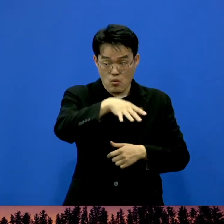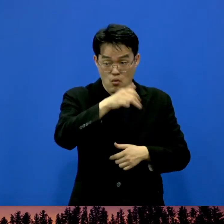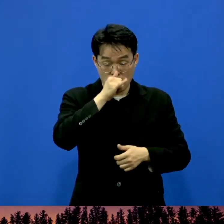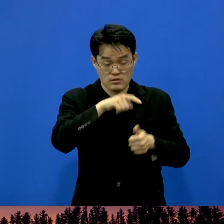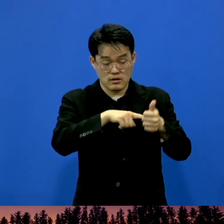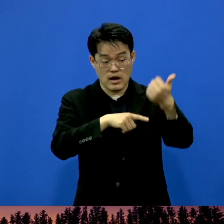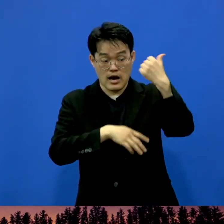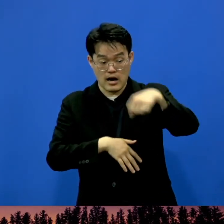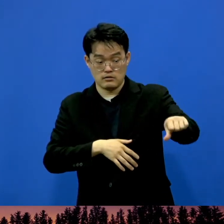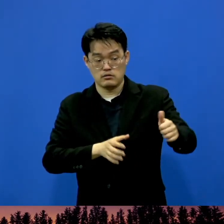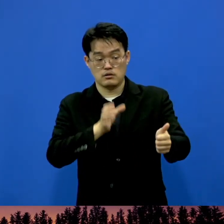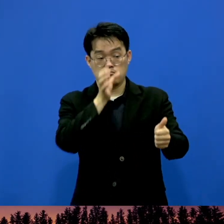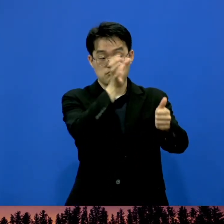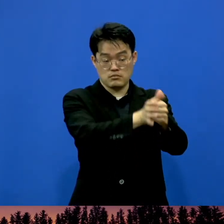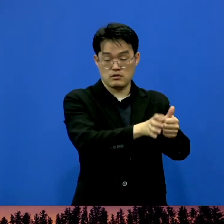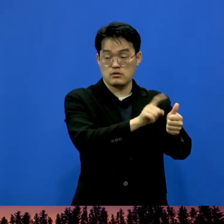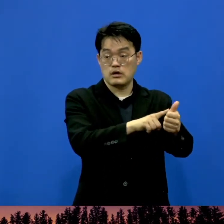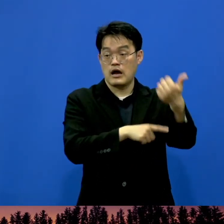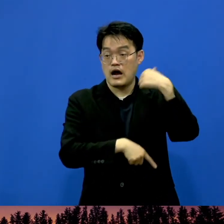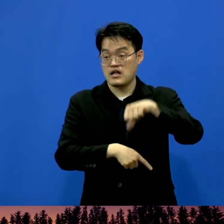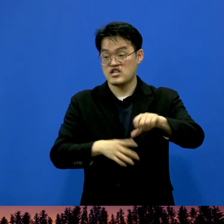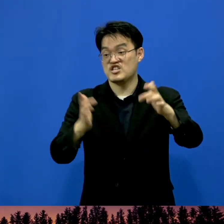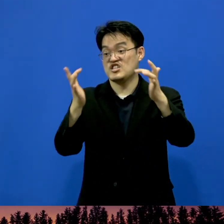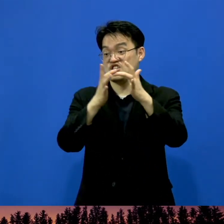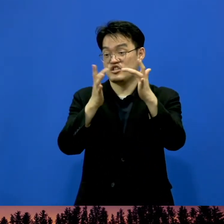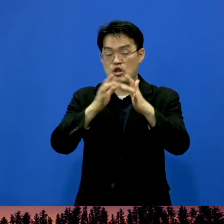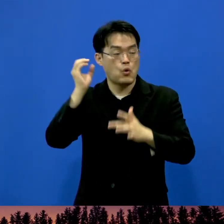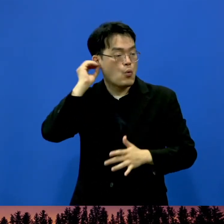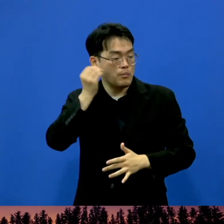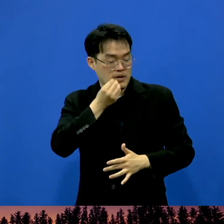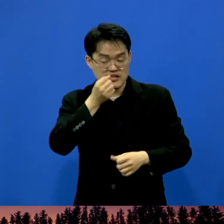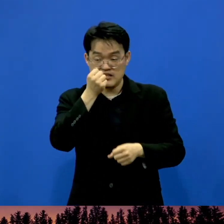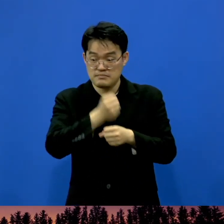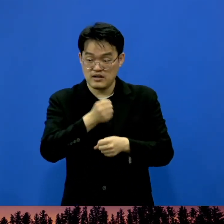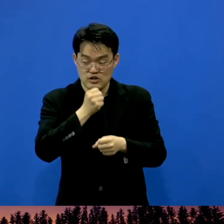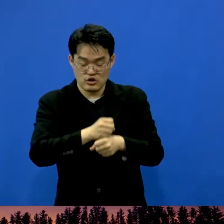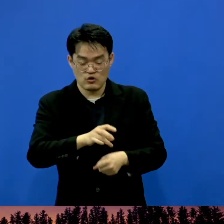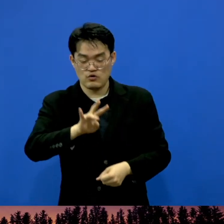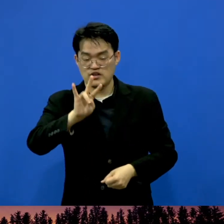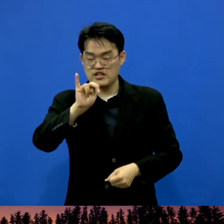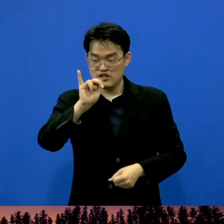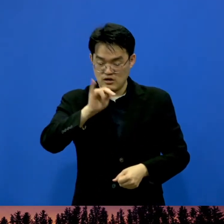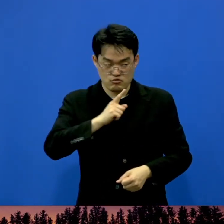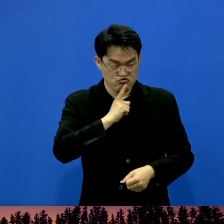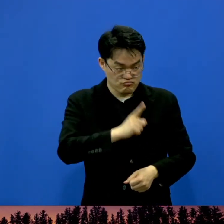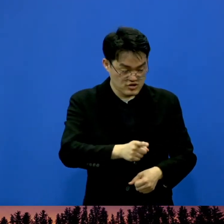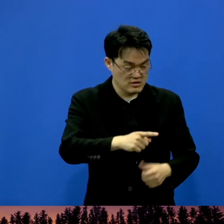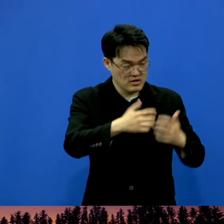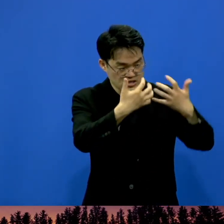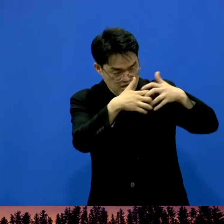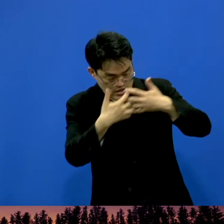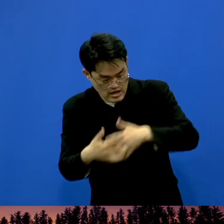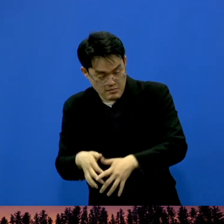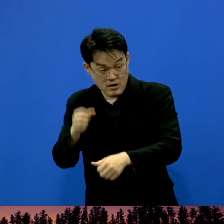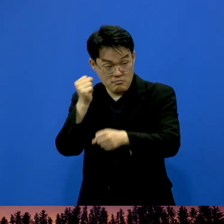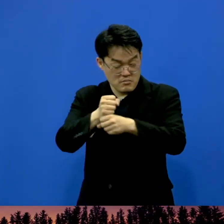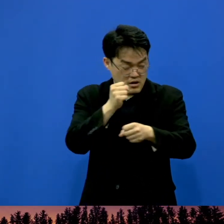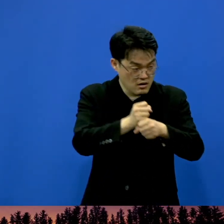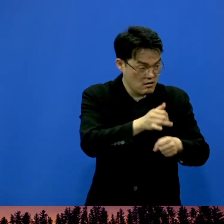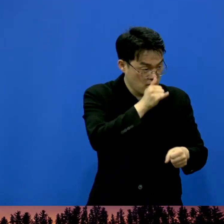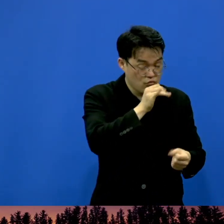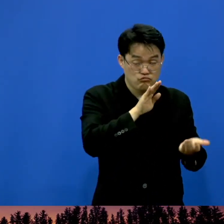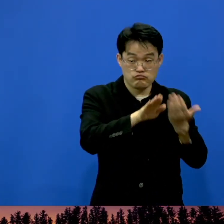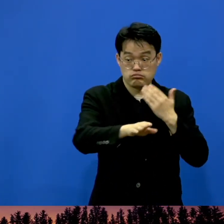아들에게 맡겼더니 뭐 그냥 인터넷으로 해가지고 뭐 홈페이지 만들고 막 주문 받기 인터넷으로 온라인으로 하고 완전히